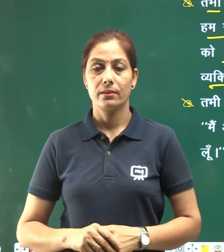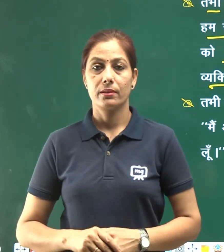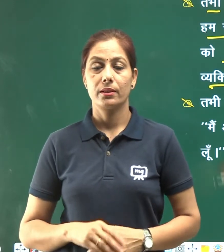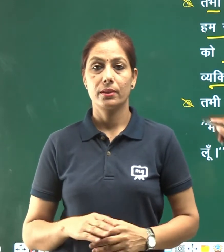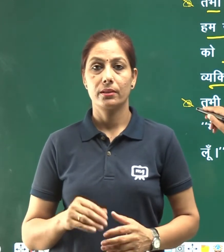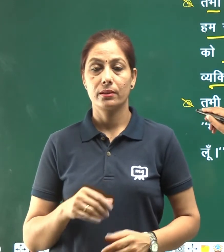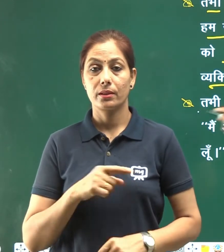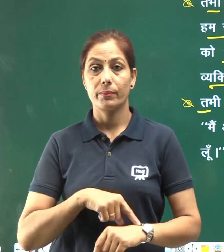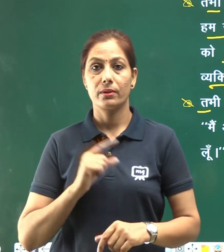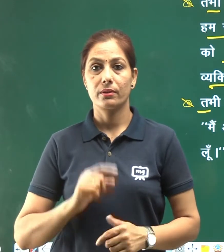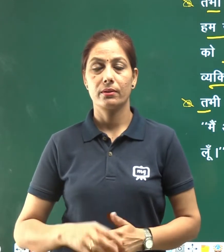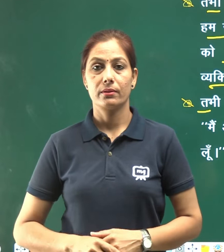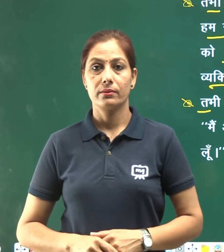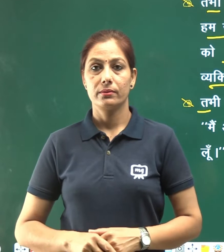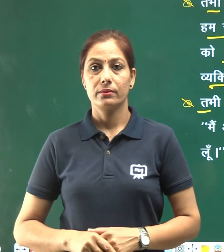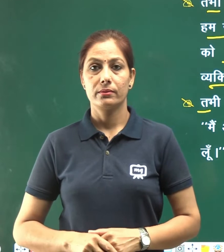तभी